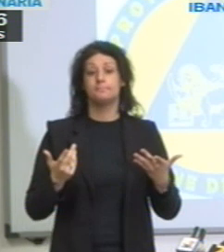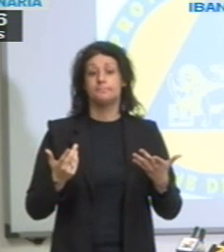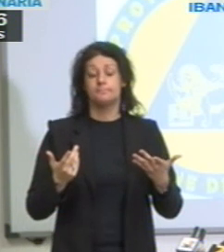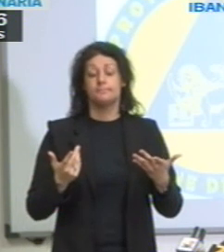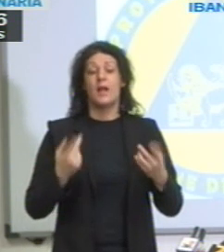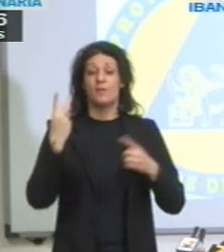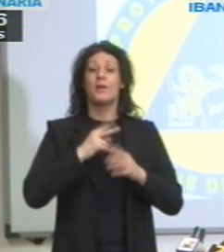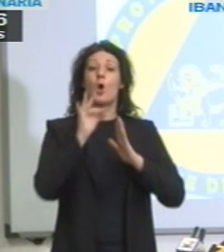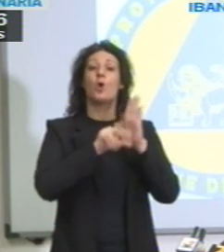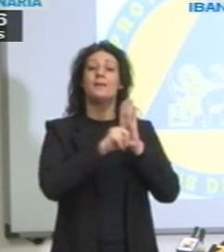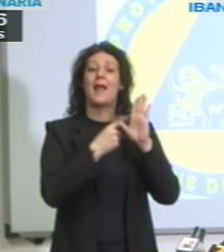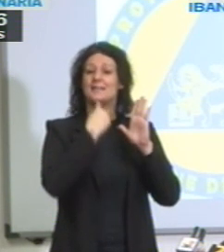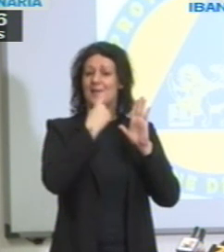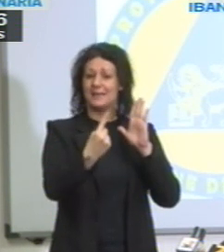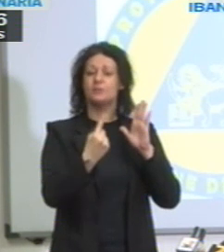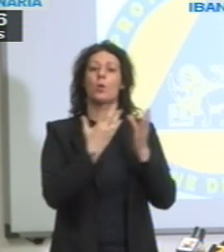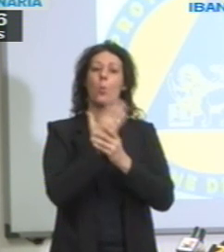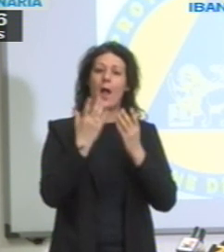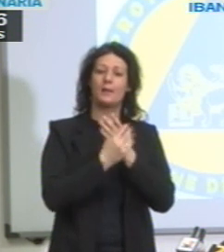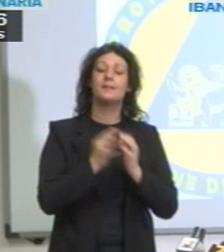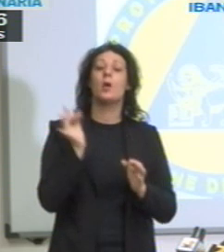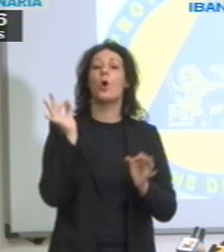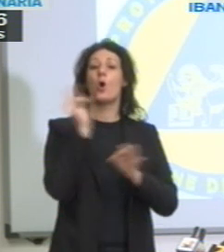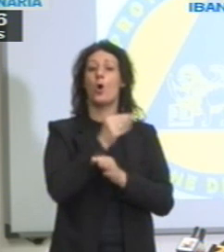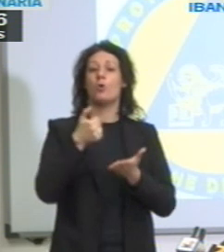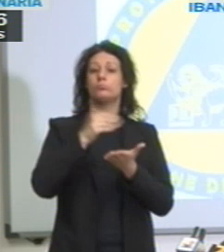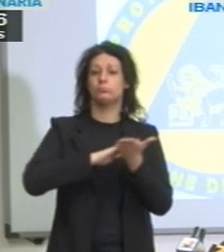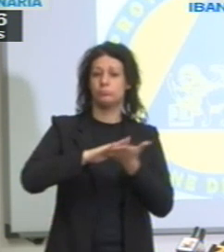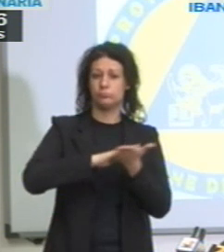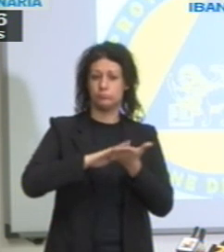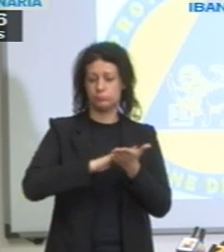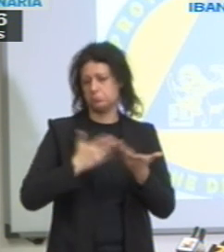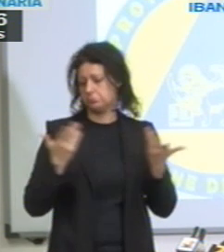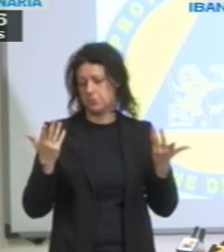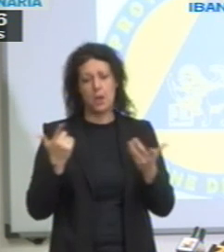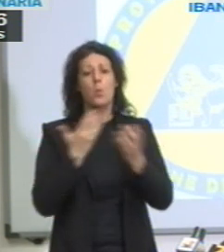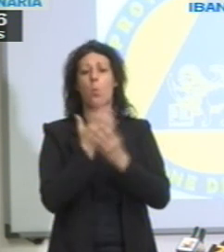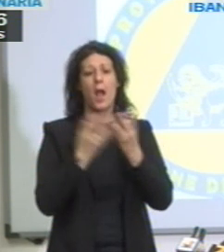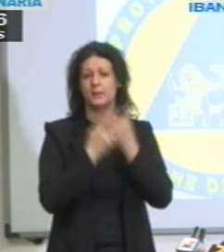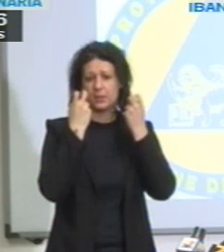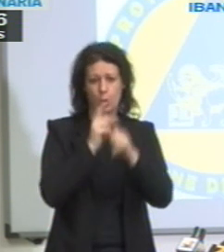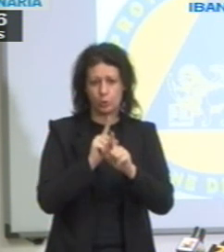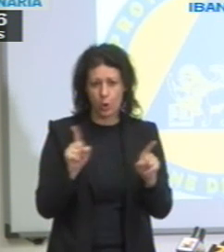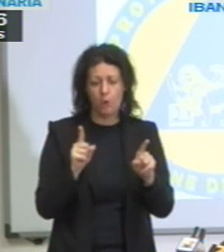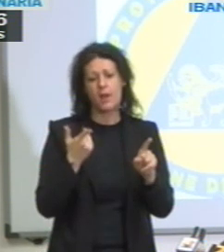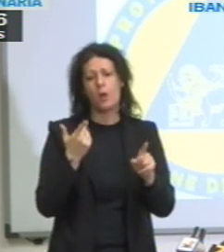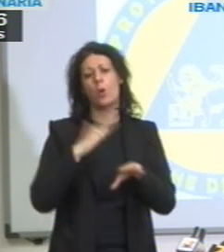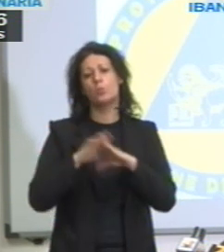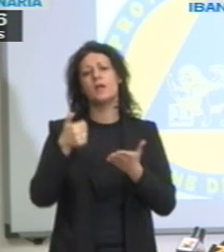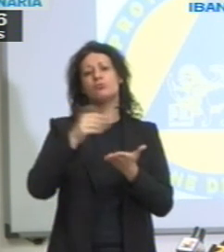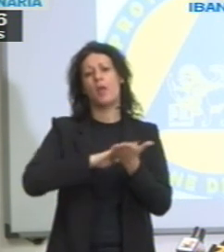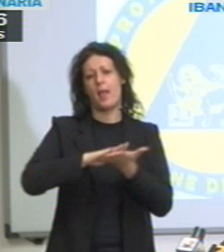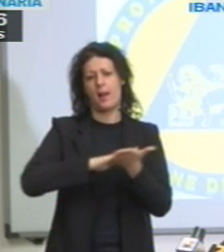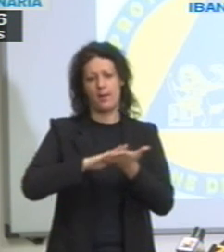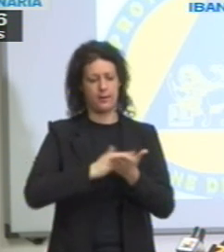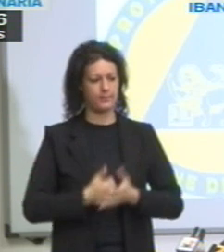soluzione igienizzante. Una seconda domanda. Quindi il problema è risolto, basta igienizzare le mani. Una seconda domanda giunta nel frattempo dalla